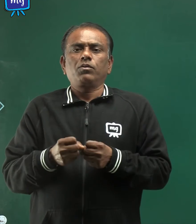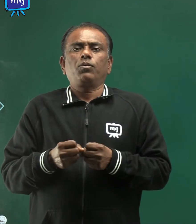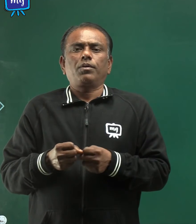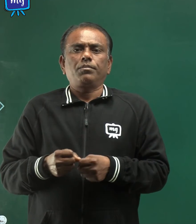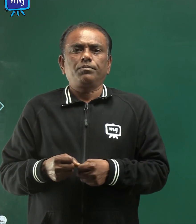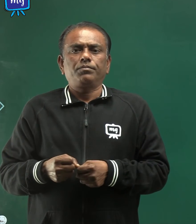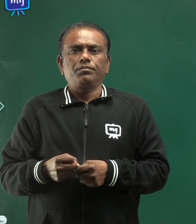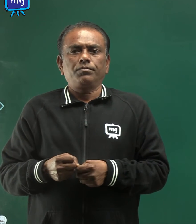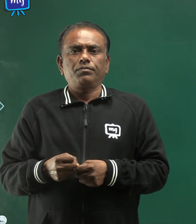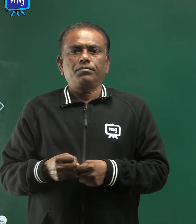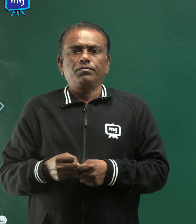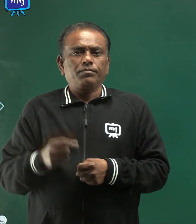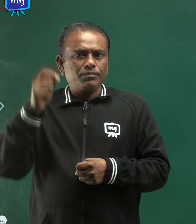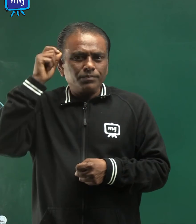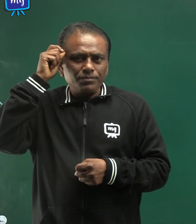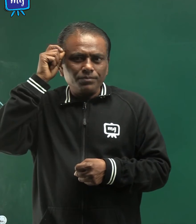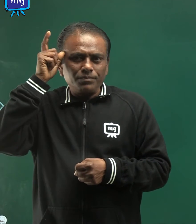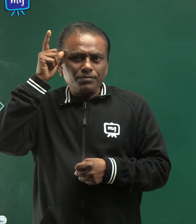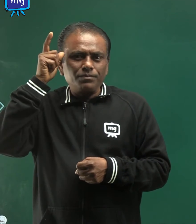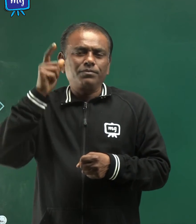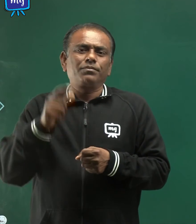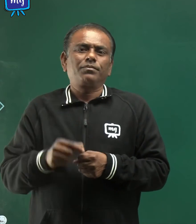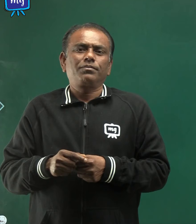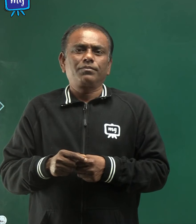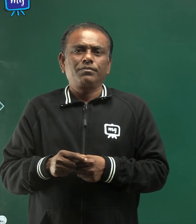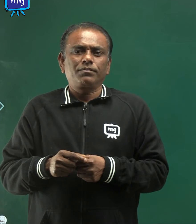होगा। समझ आ गया।